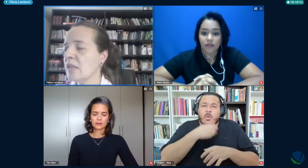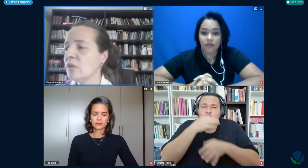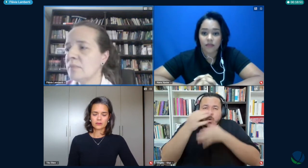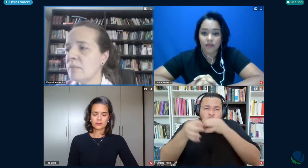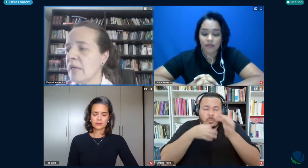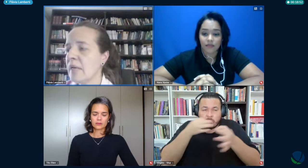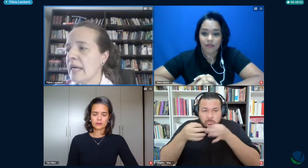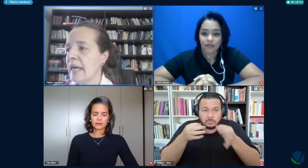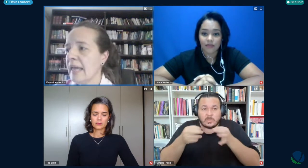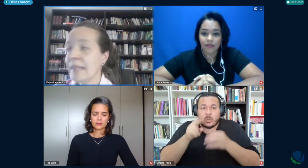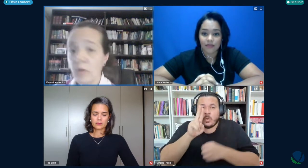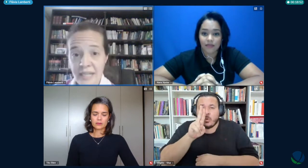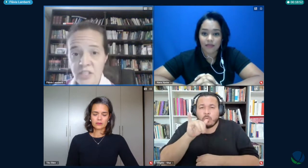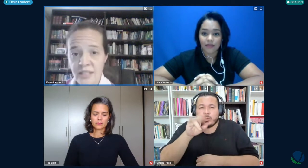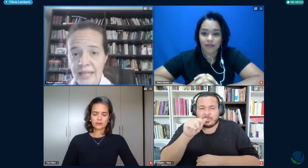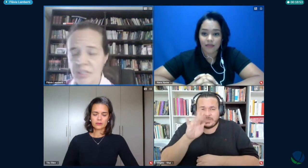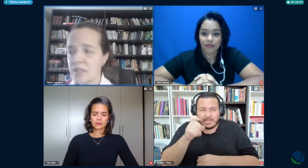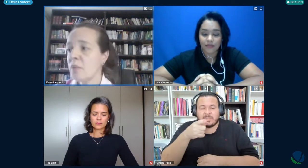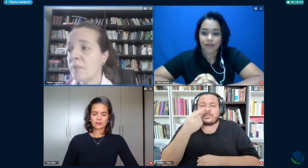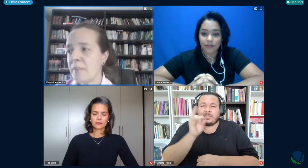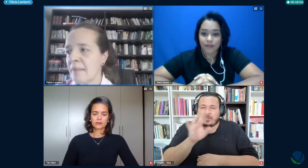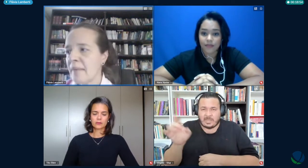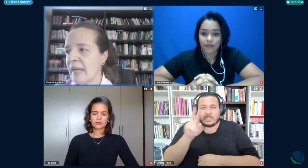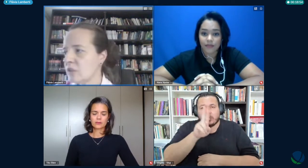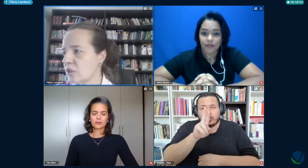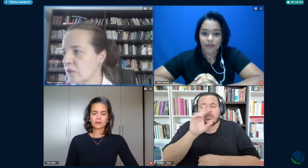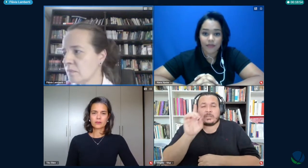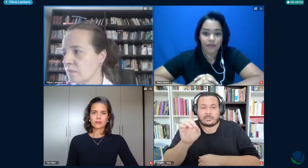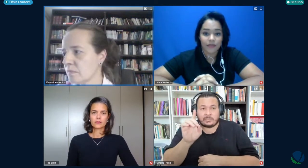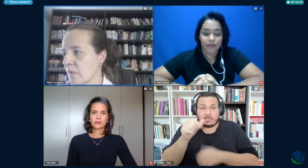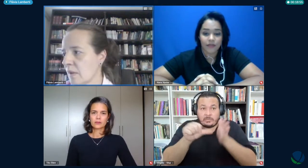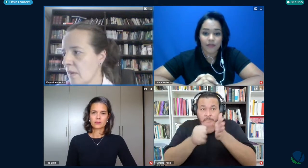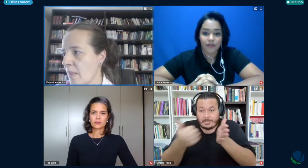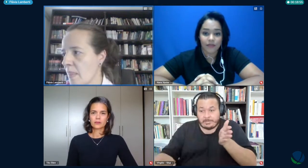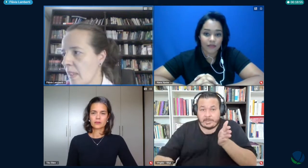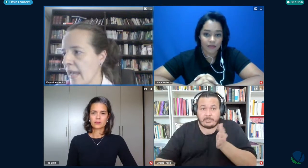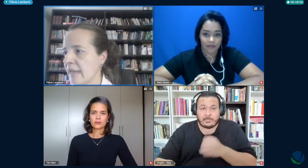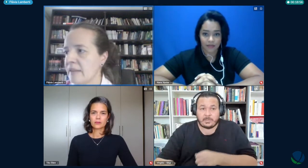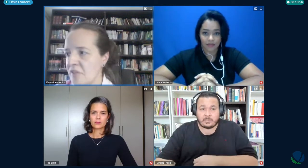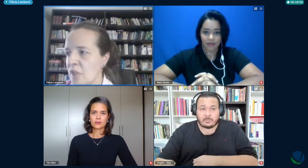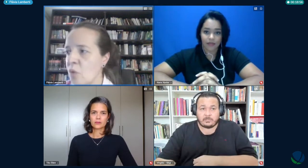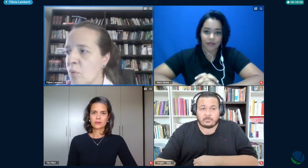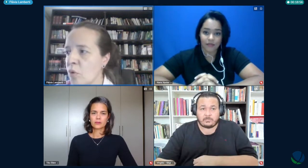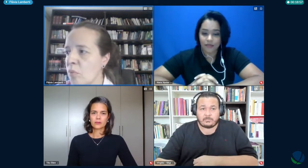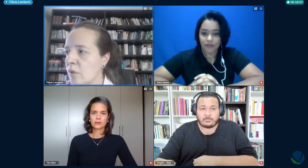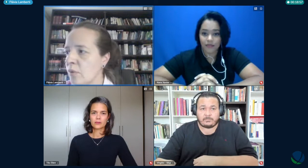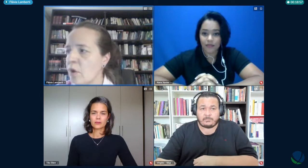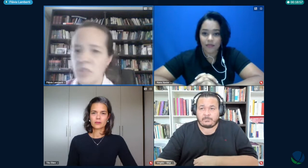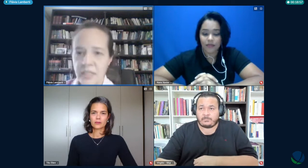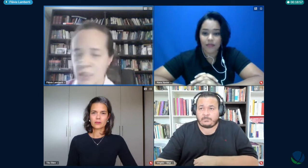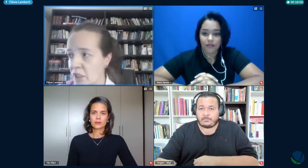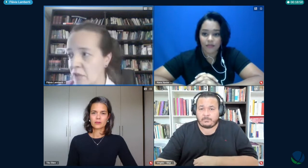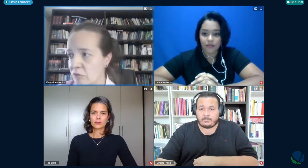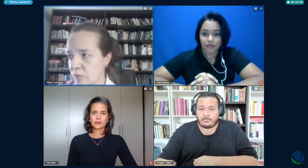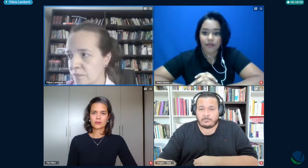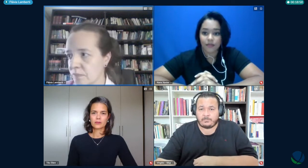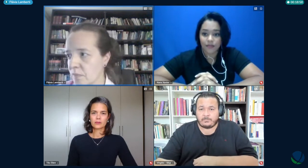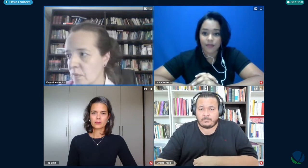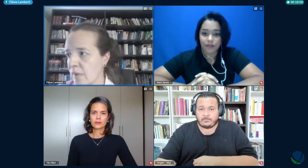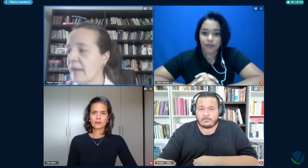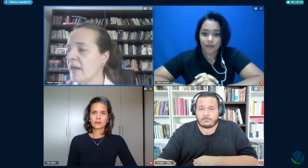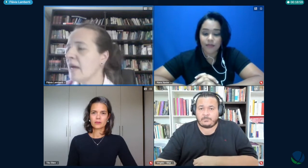unidades, da unidade didática. Então, primeiramente, definir o público e o